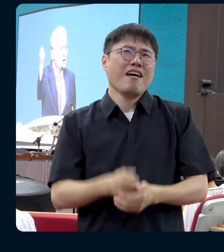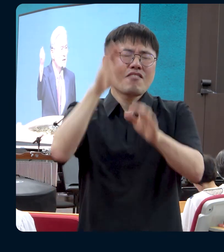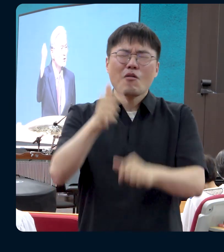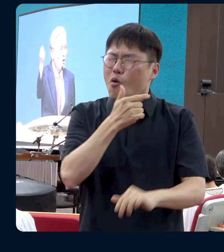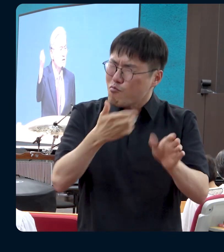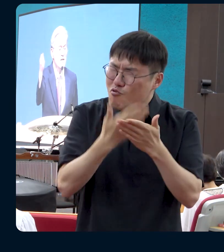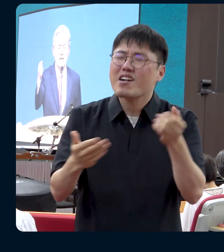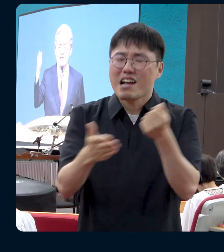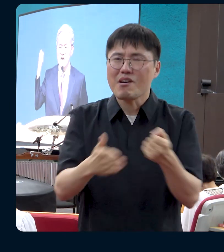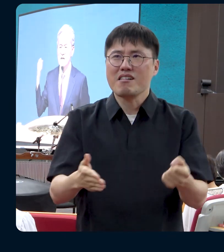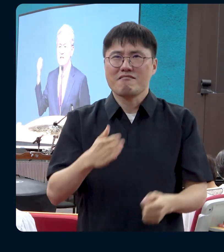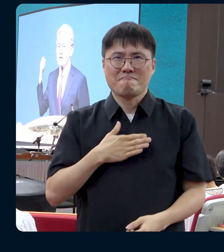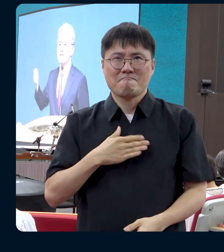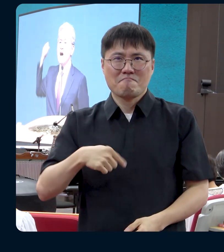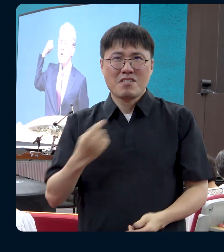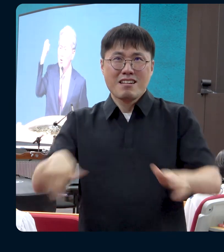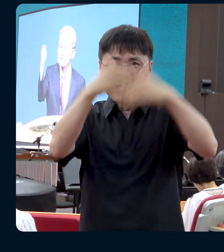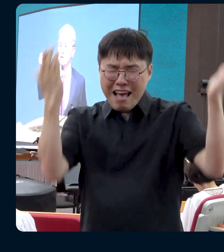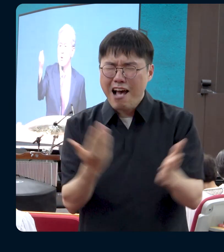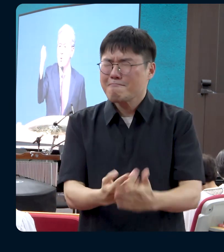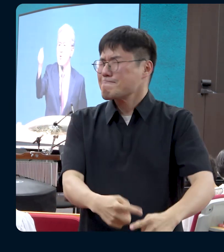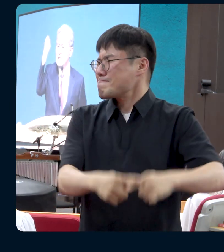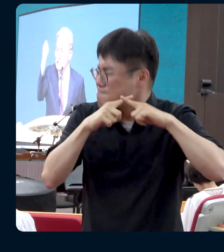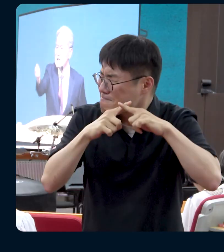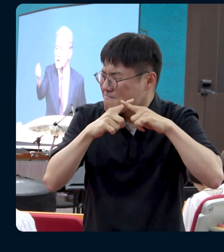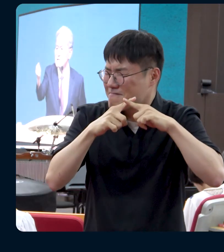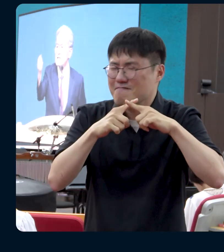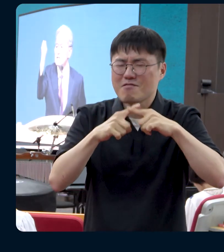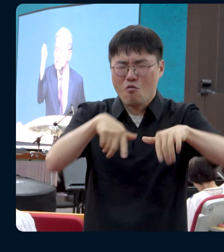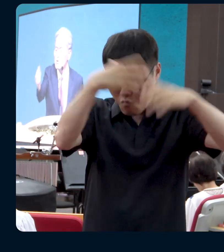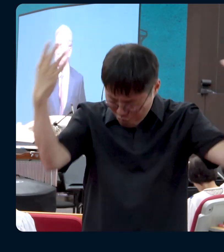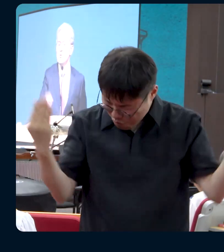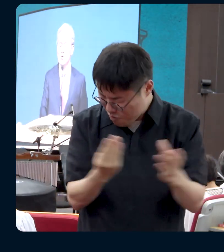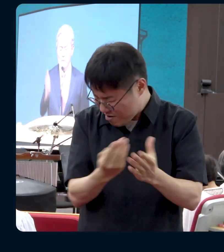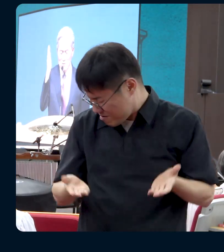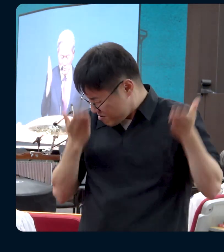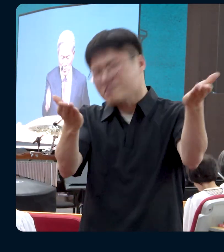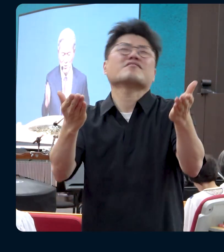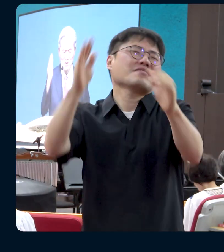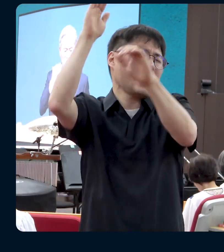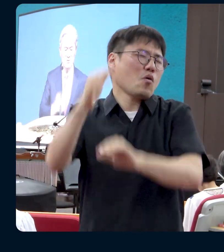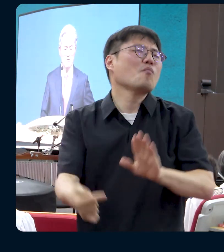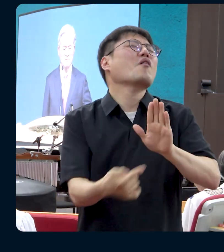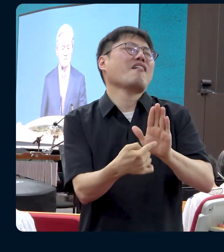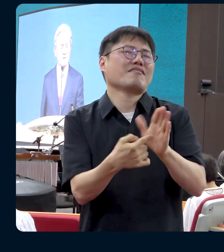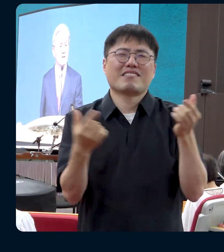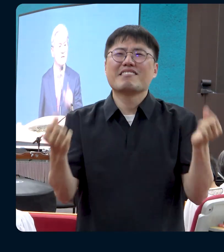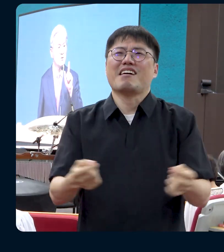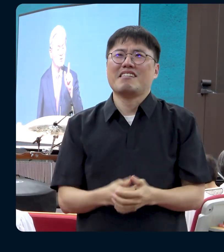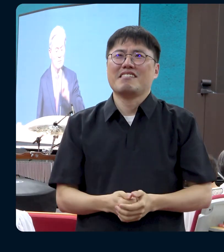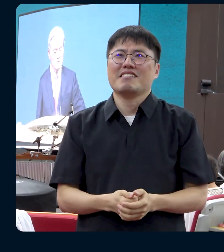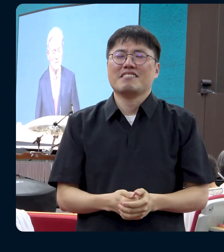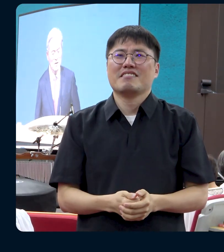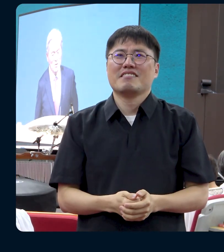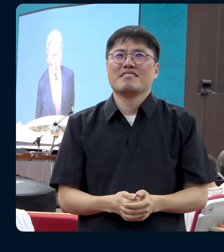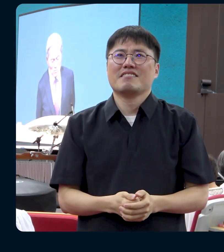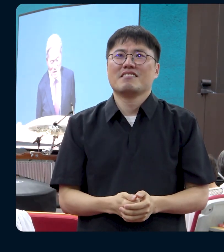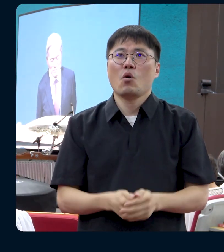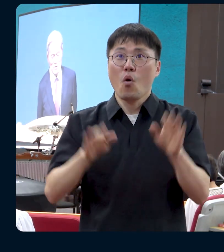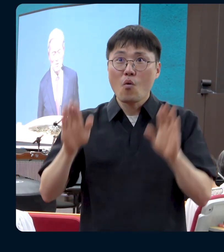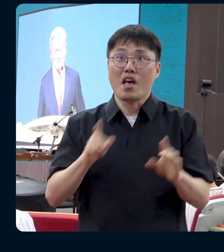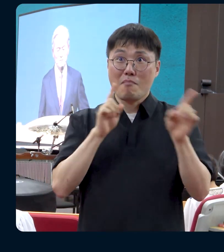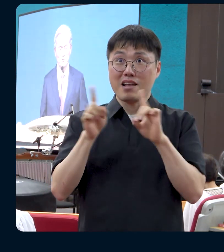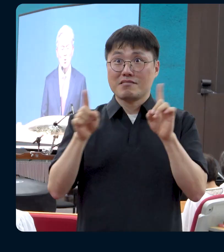너무 중요하니까 거기에 자기를 그냥 다 거는, 올인하는 그런 표현이 바로 이 표현인 것이죠. 자, 그렇다면